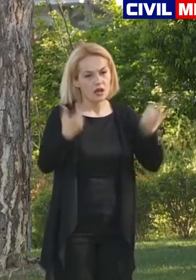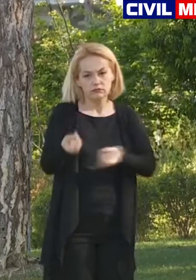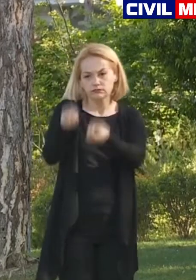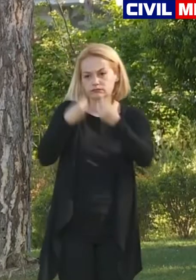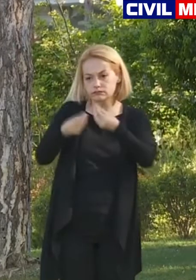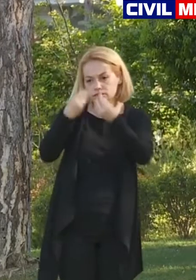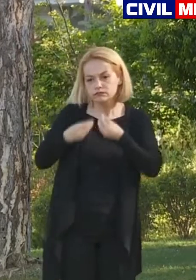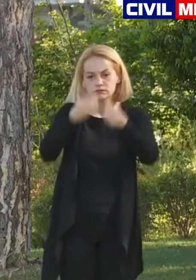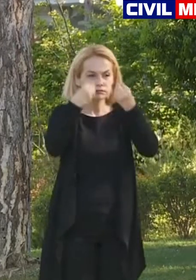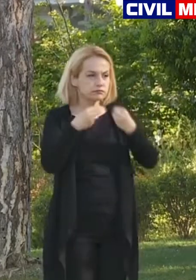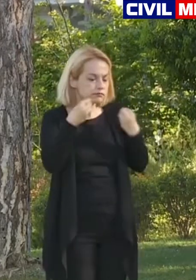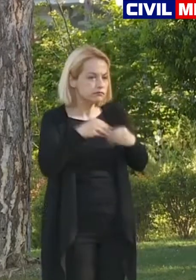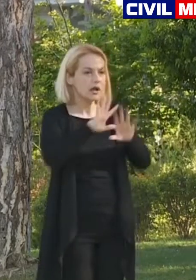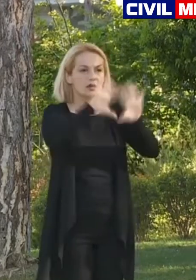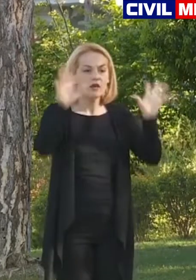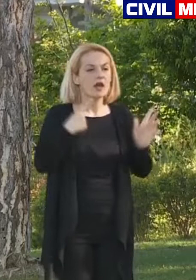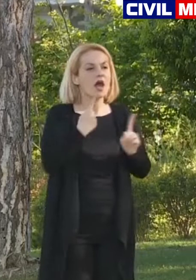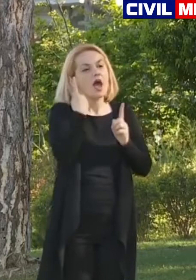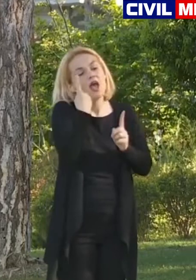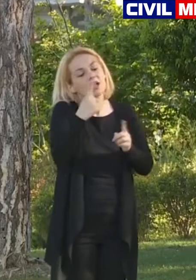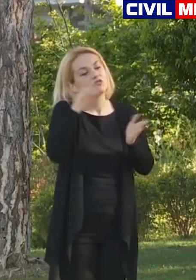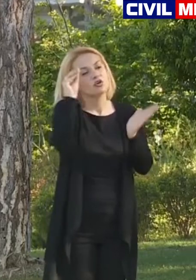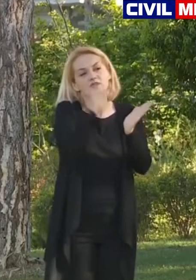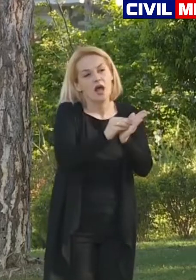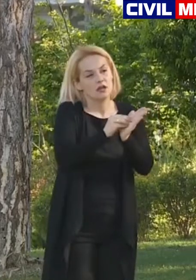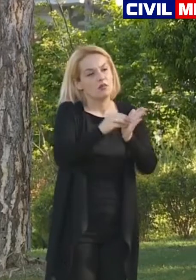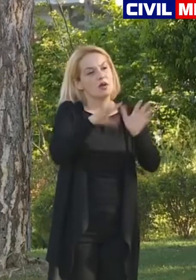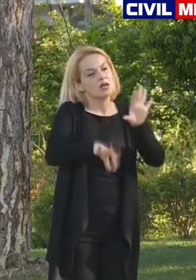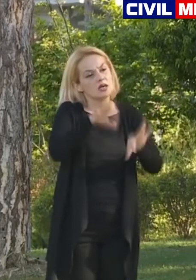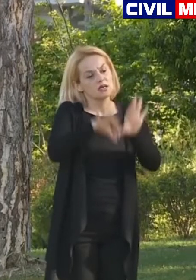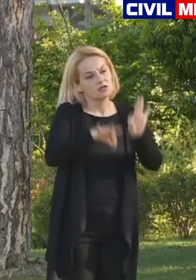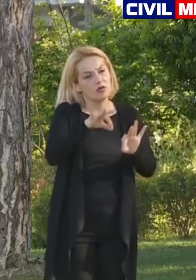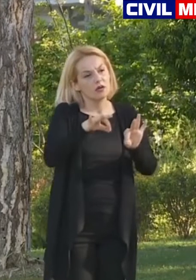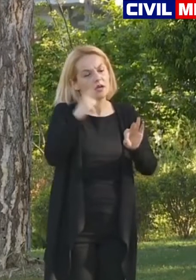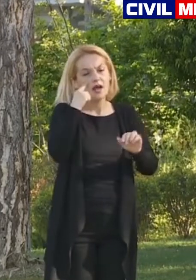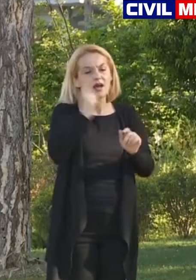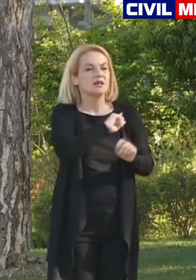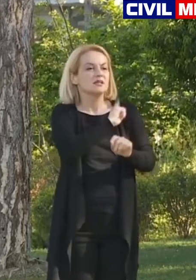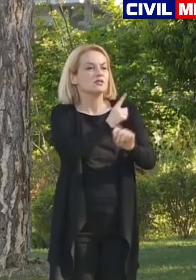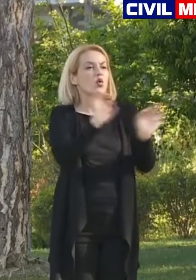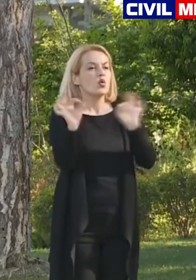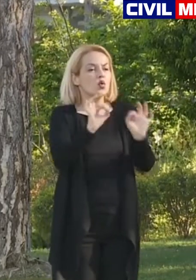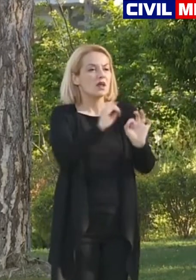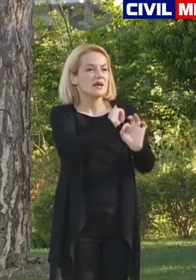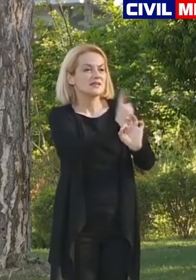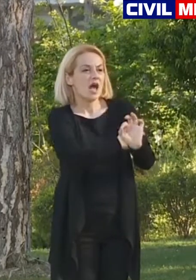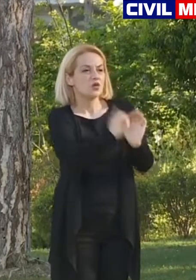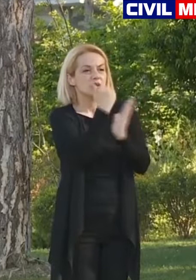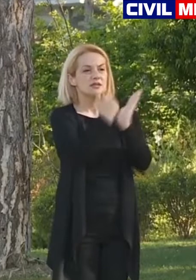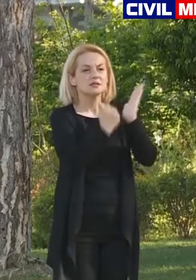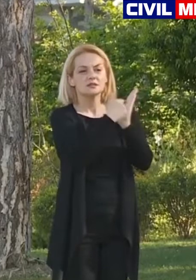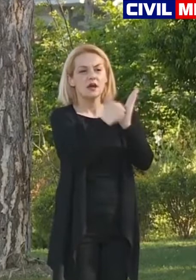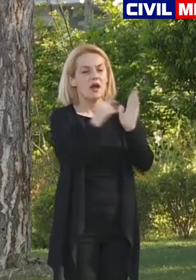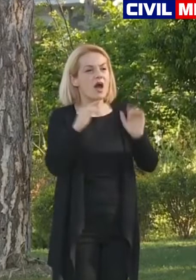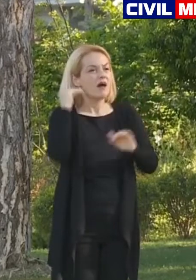сите, дека единствено закажувањето на изборите согласно уредбата со законска сила на владата, која што